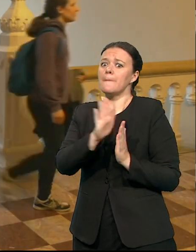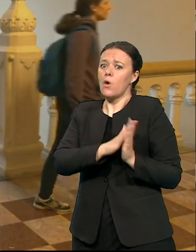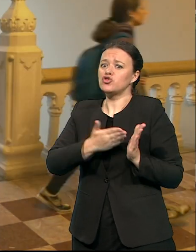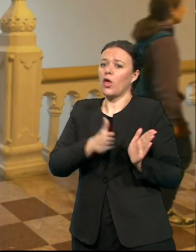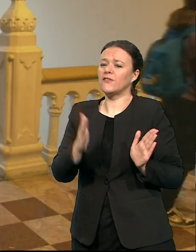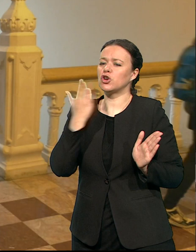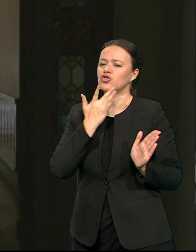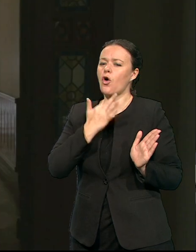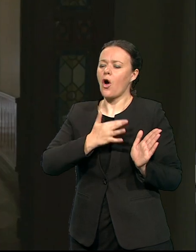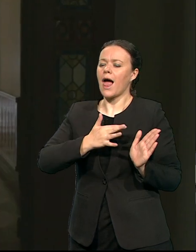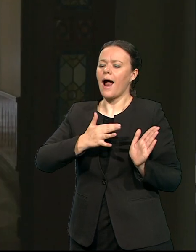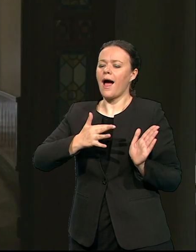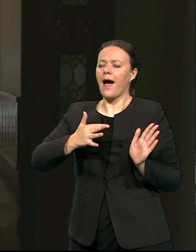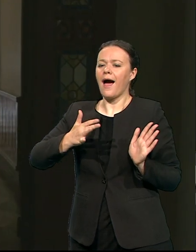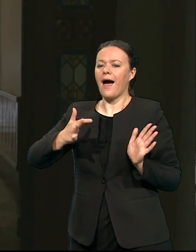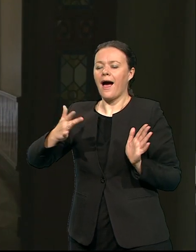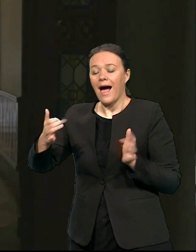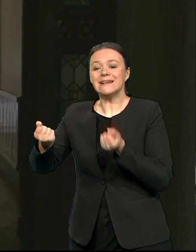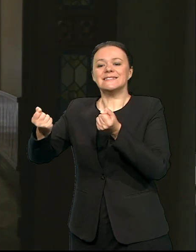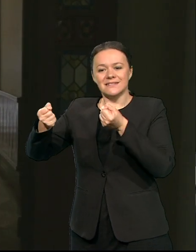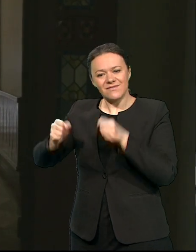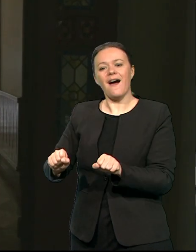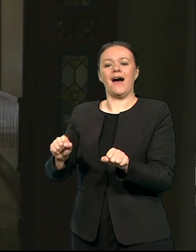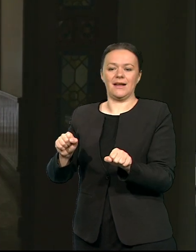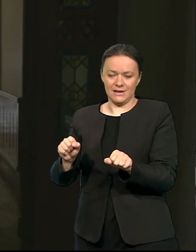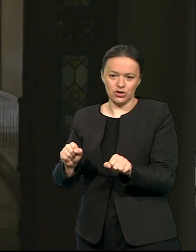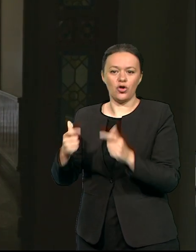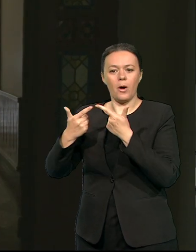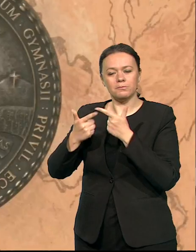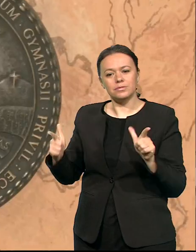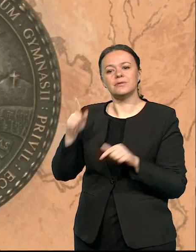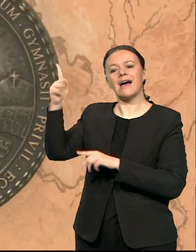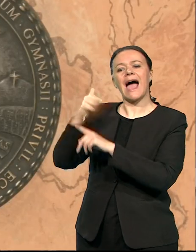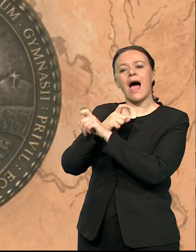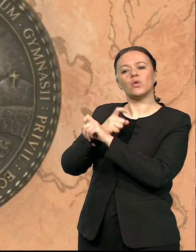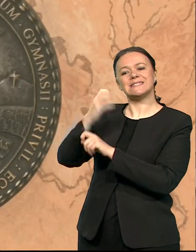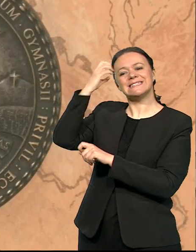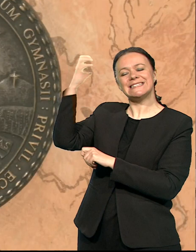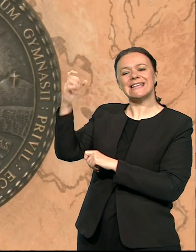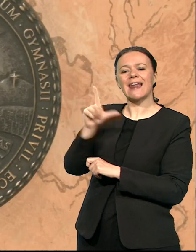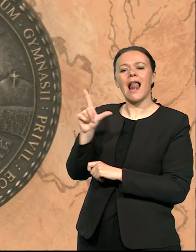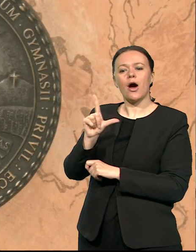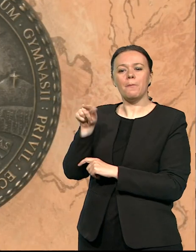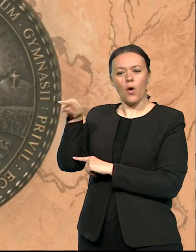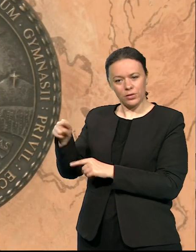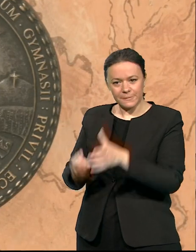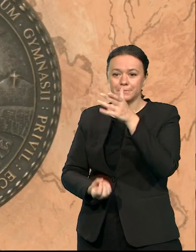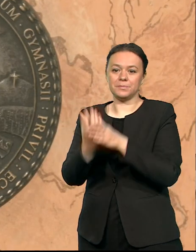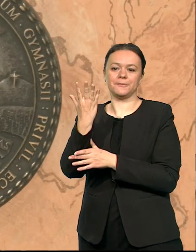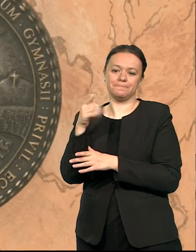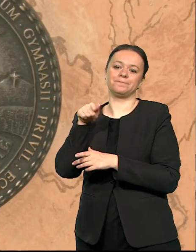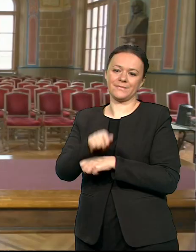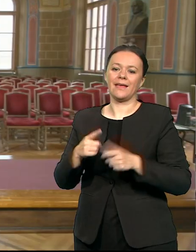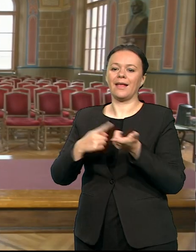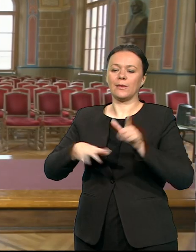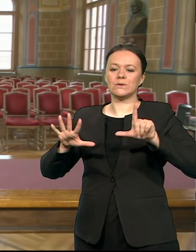su se momenti i kocke se sklopile i škola je dozvolom austrijskog cara Leopolda osnovana